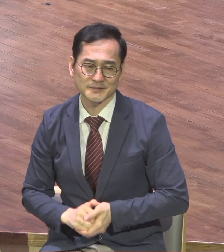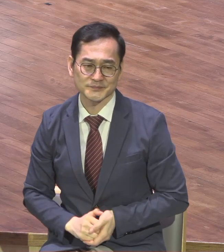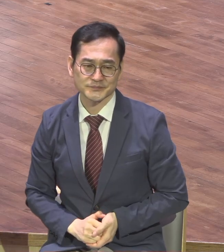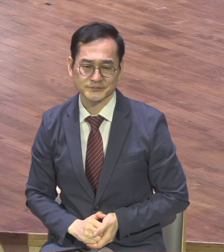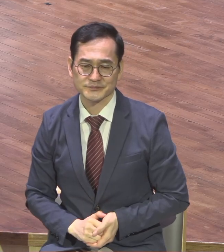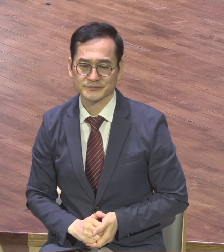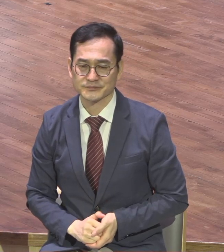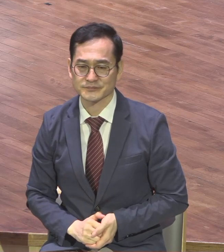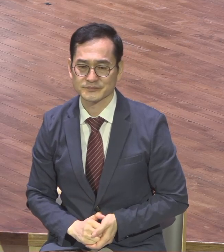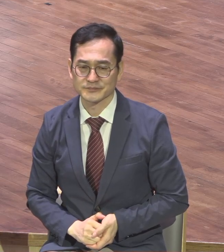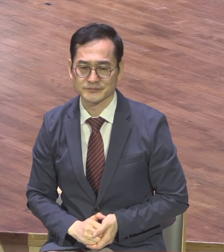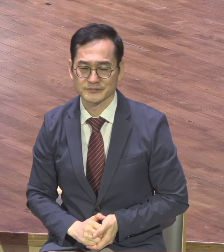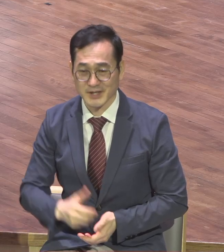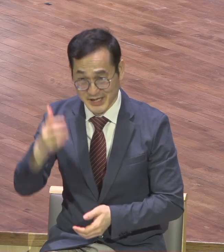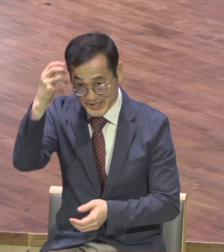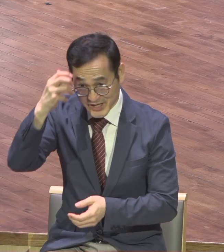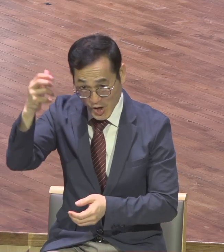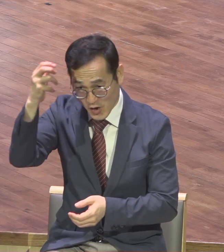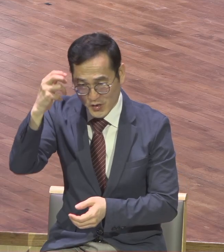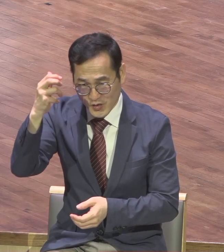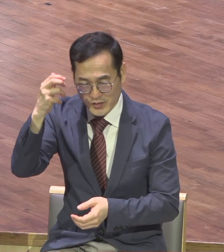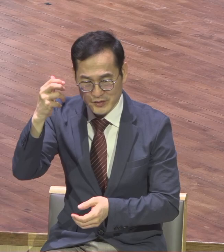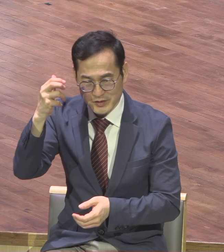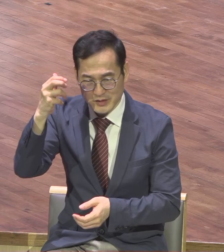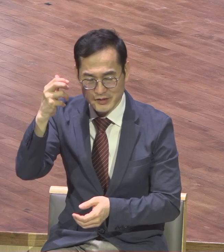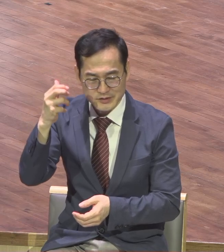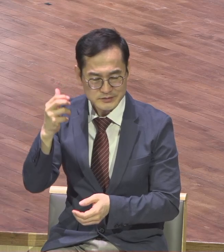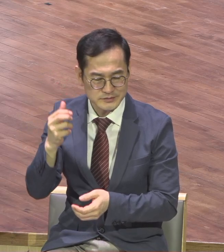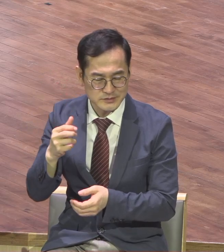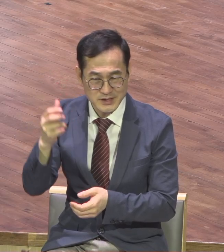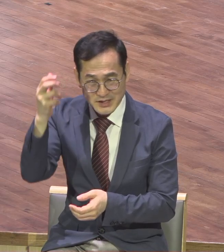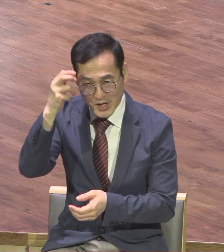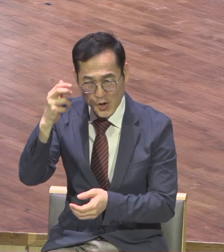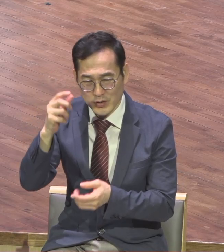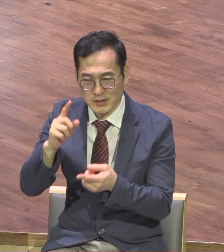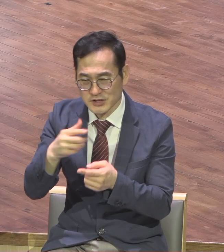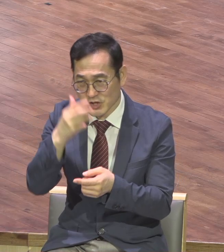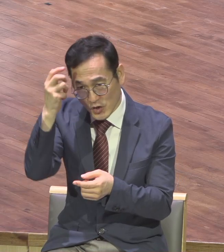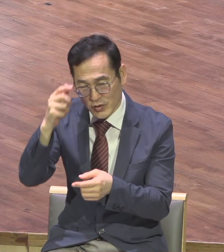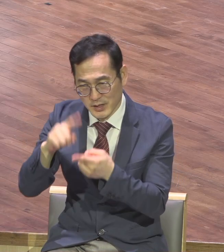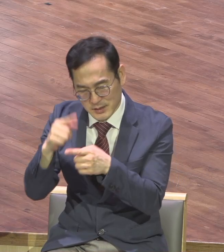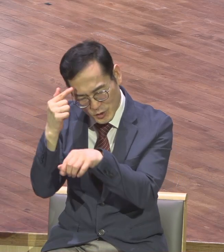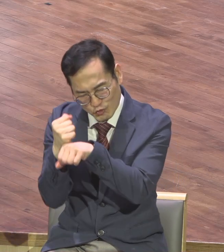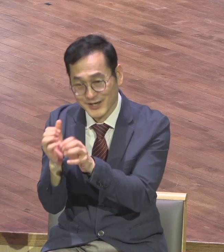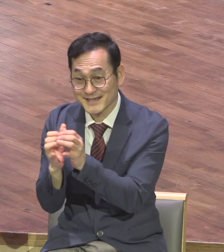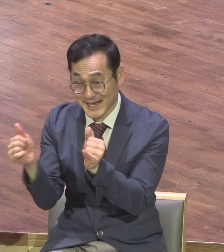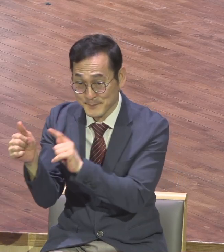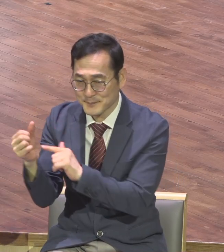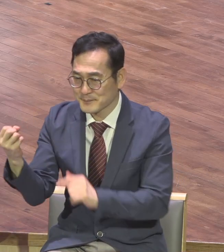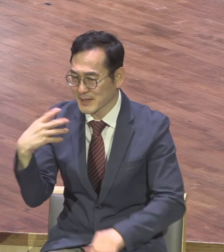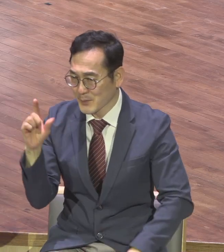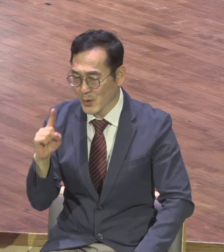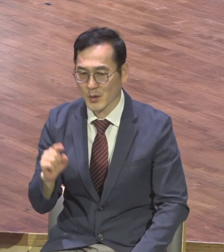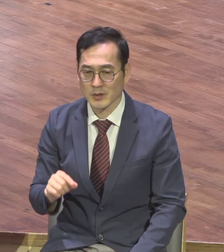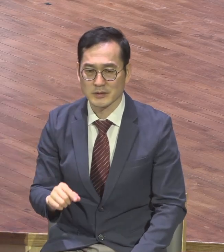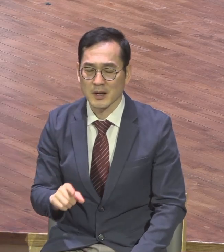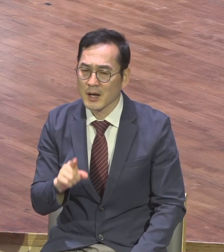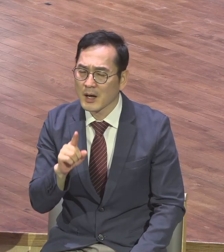영성학자 브래닝 매닝이 이런 말 했어요. 우리 오늘날 그리스도인들은 은혜를 많이